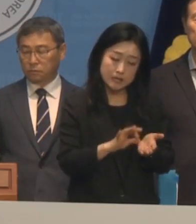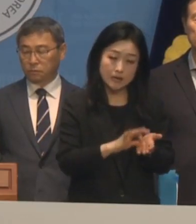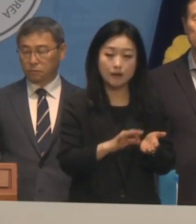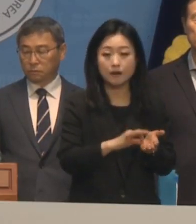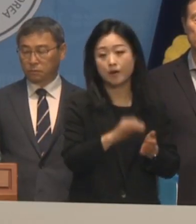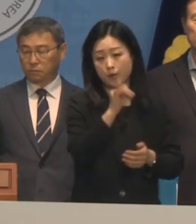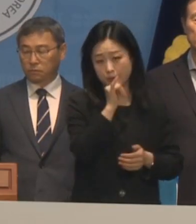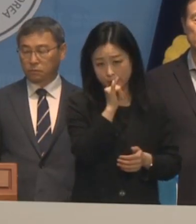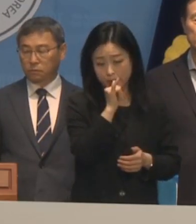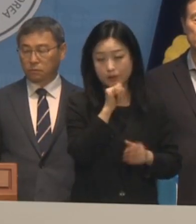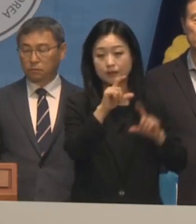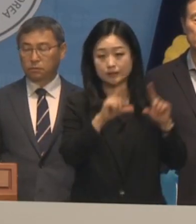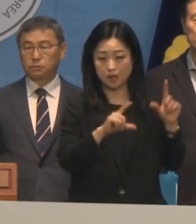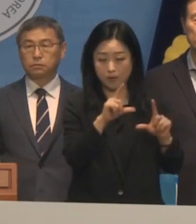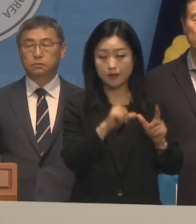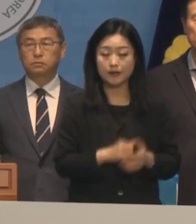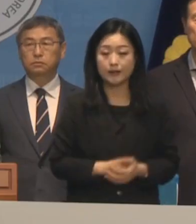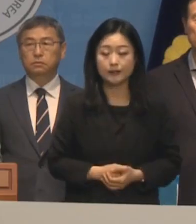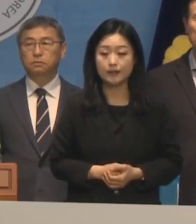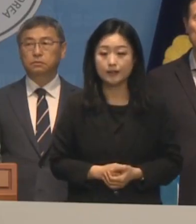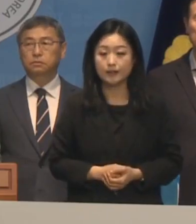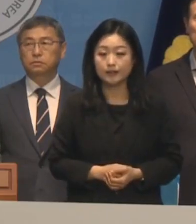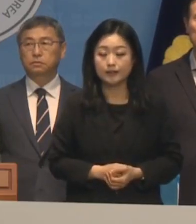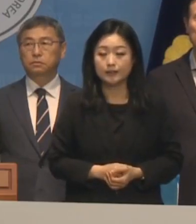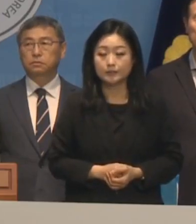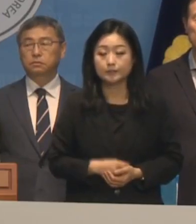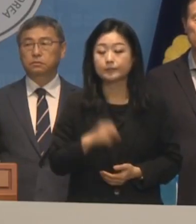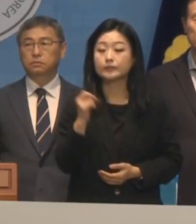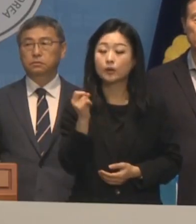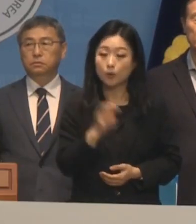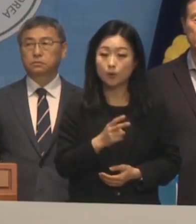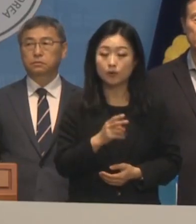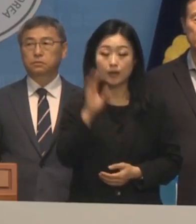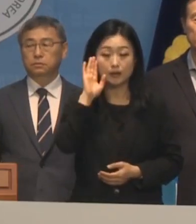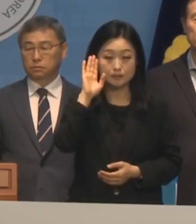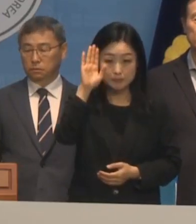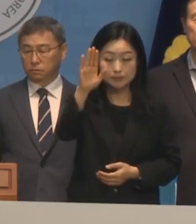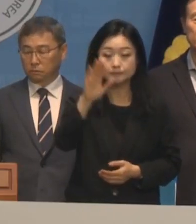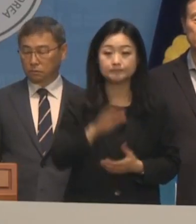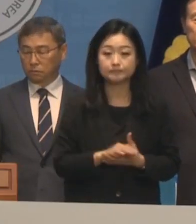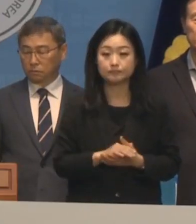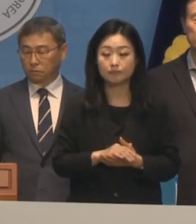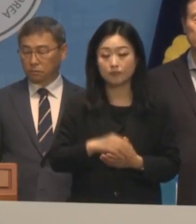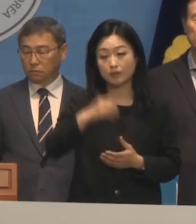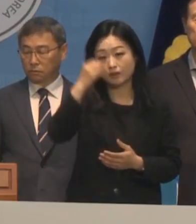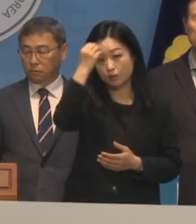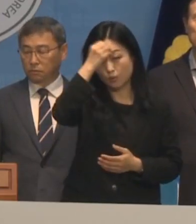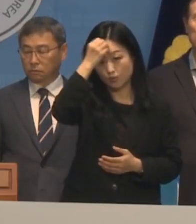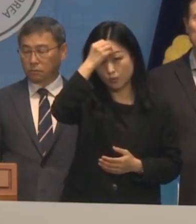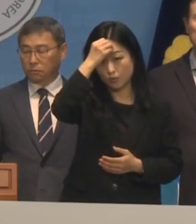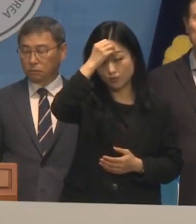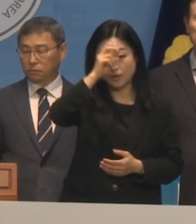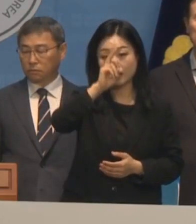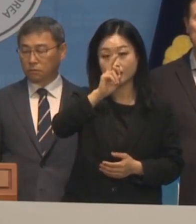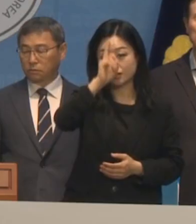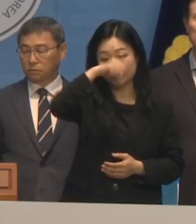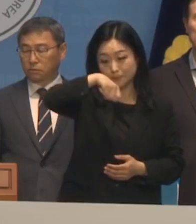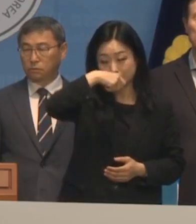고등평생교육을 위해 사용하고 있습니다. 최근 2년간 정부의 세수